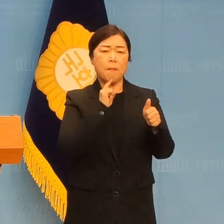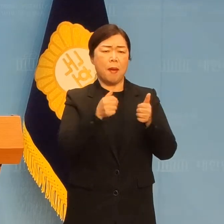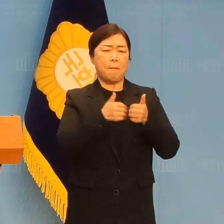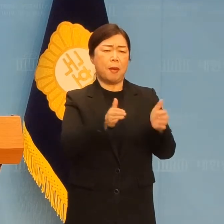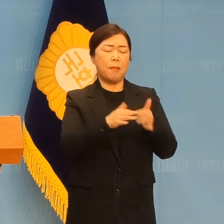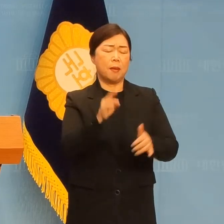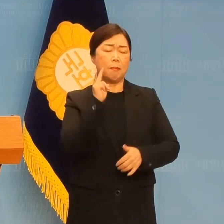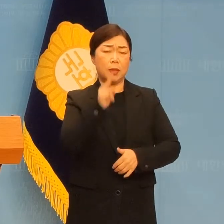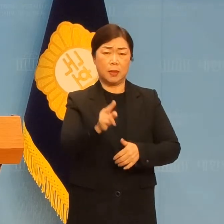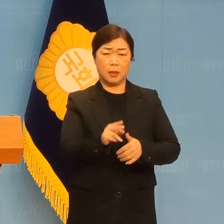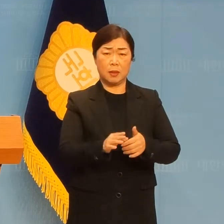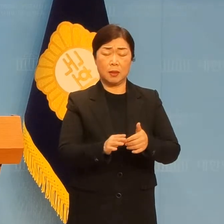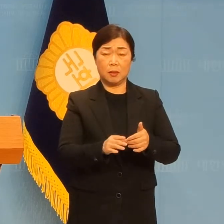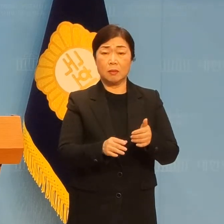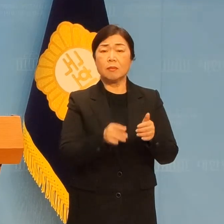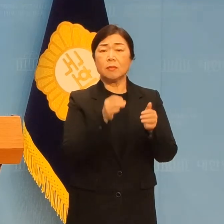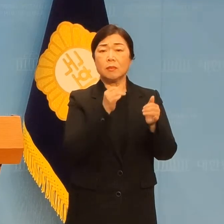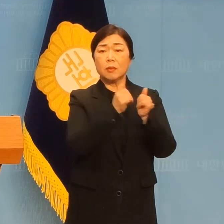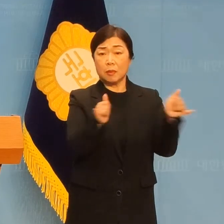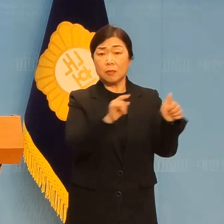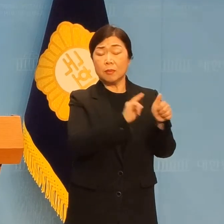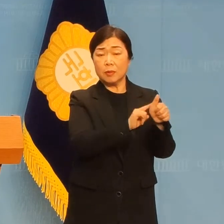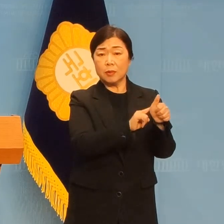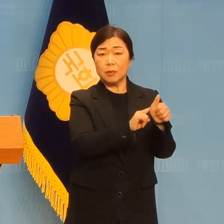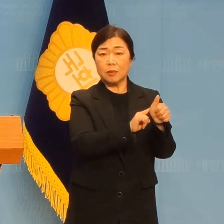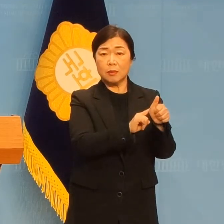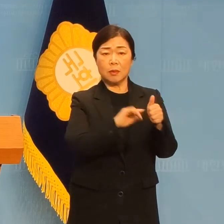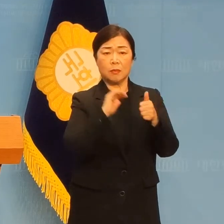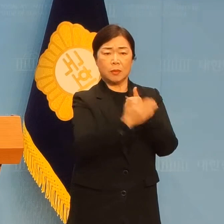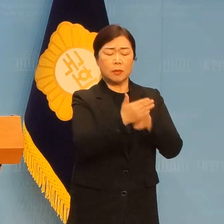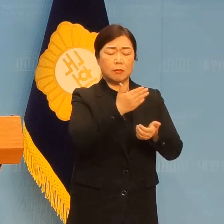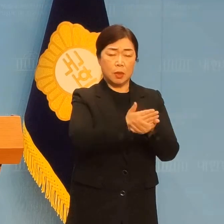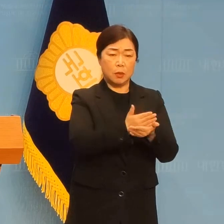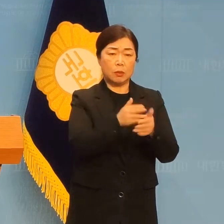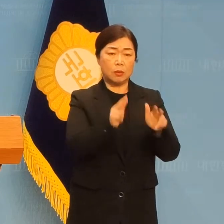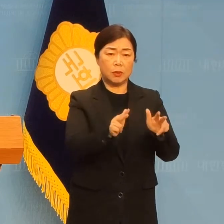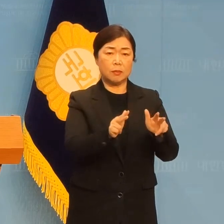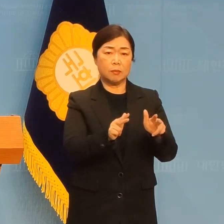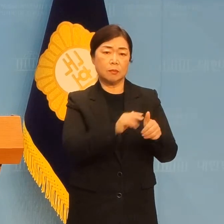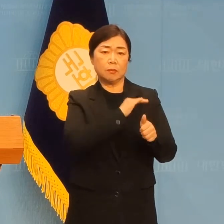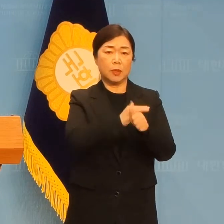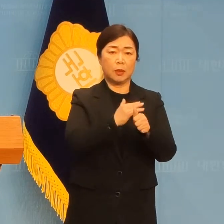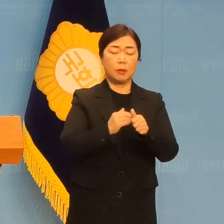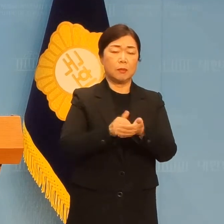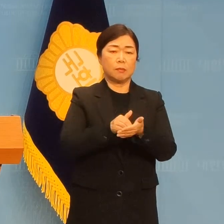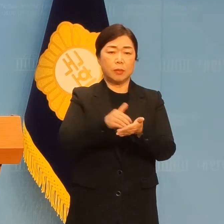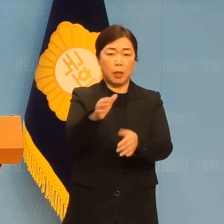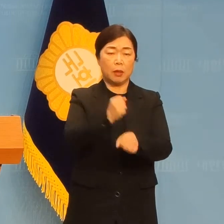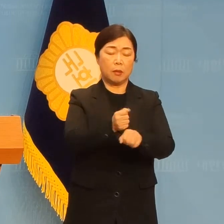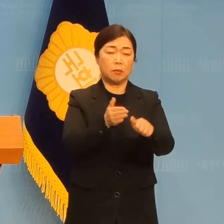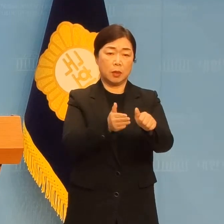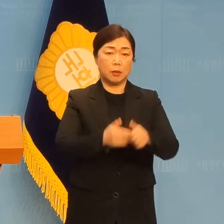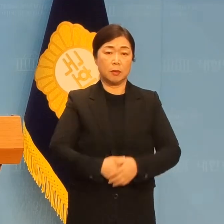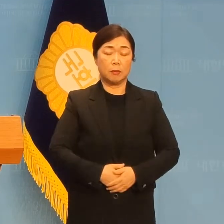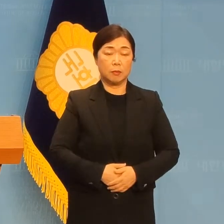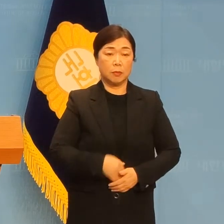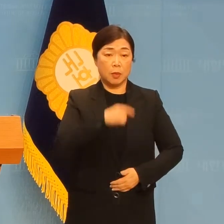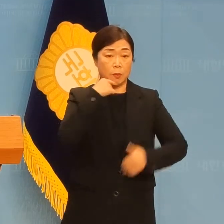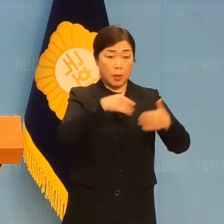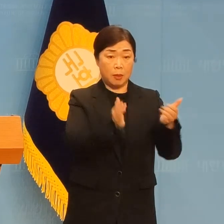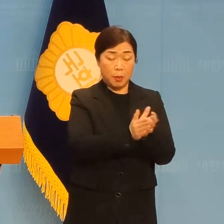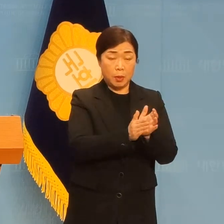요량이 아니라면 즉각 해임하고 출당해야 할 것입니다. 국민의힘 박민영